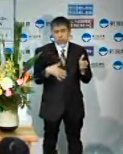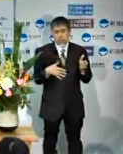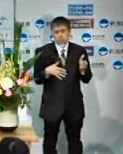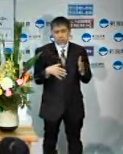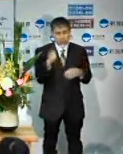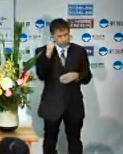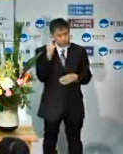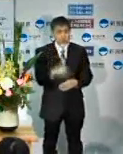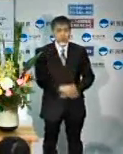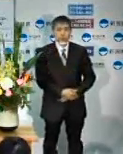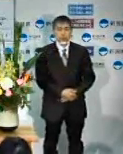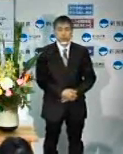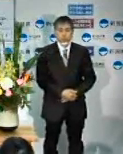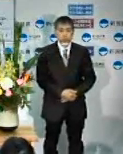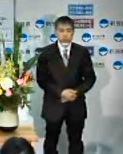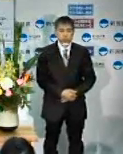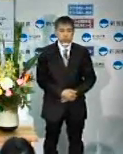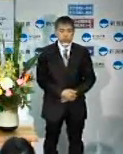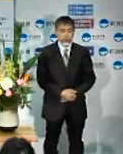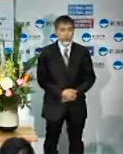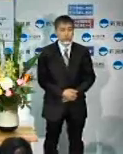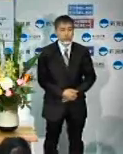よろしいでしょうか。